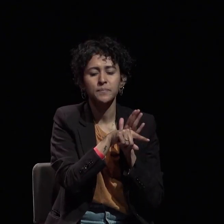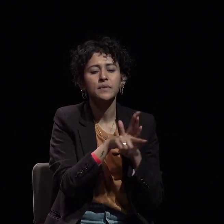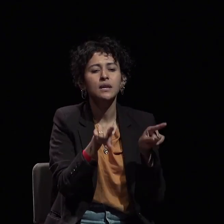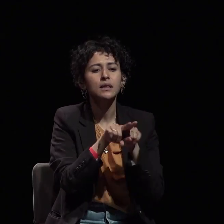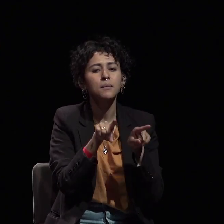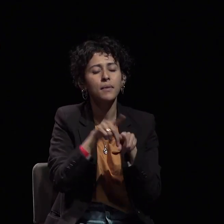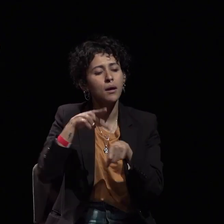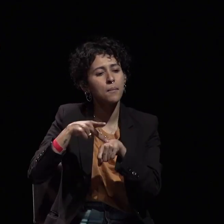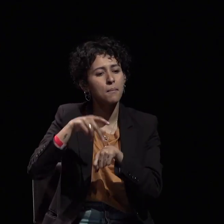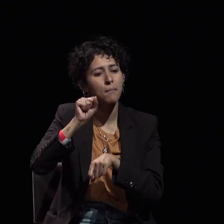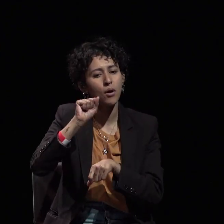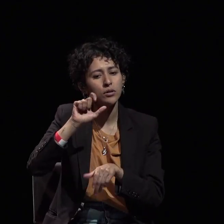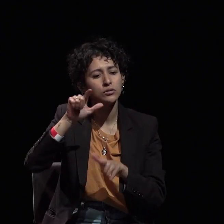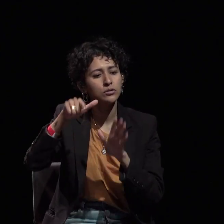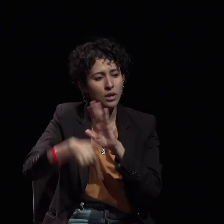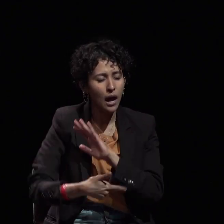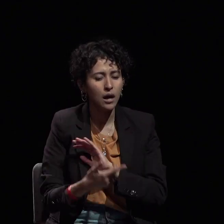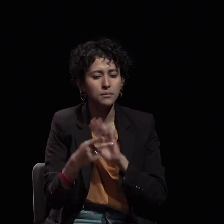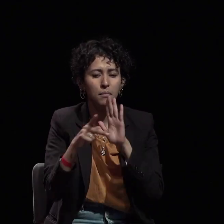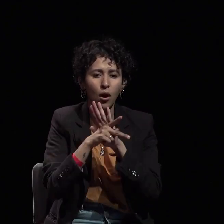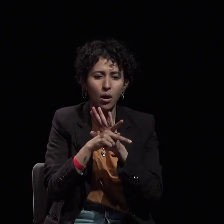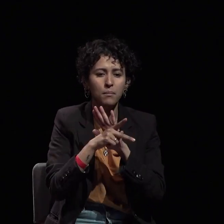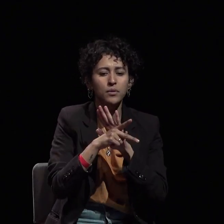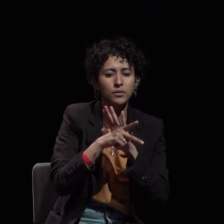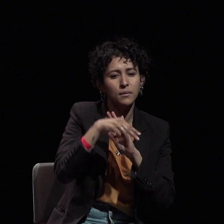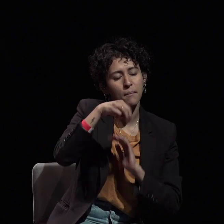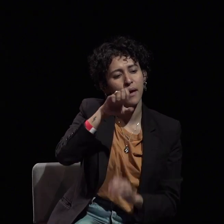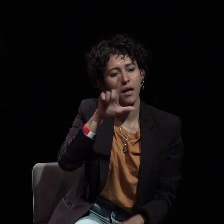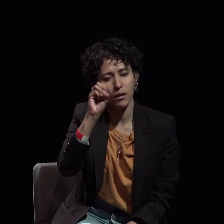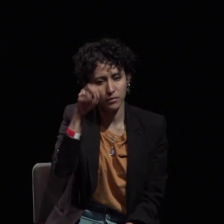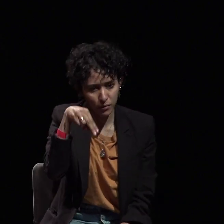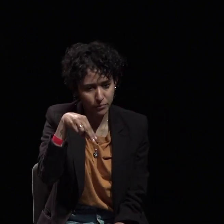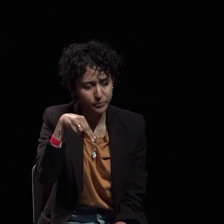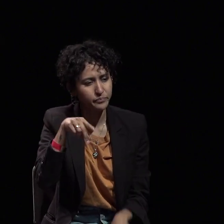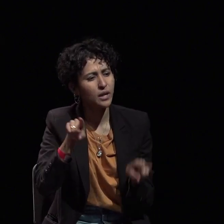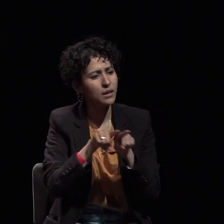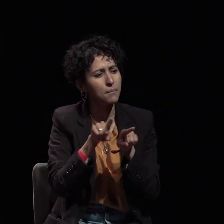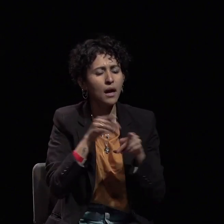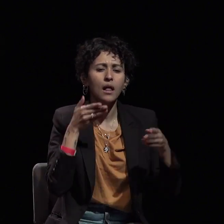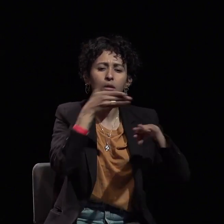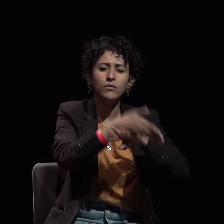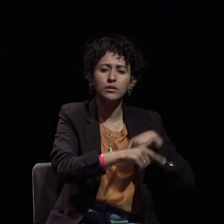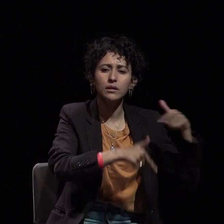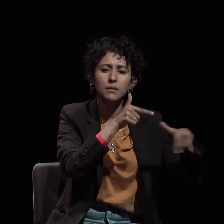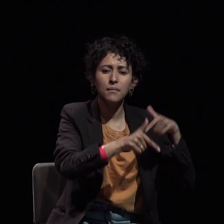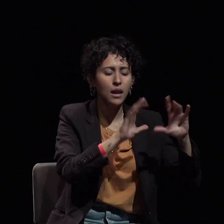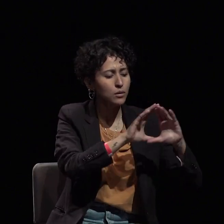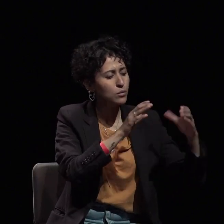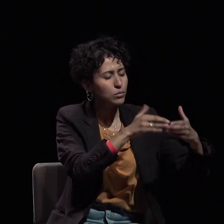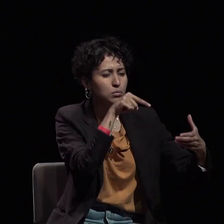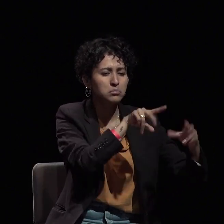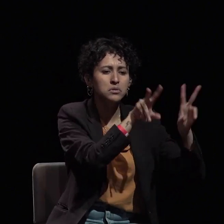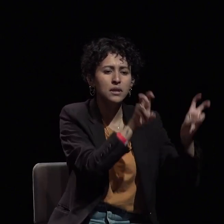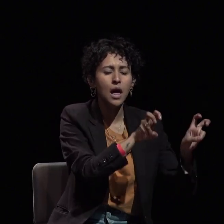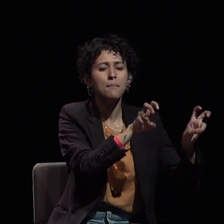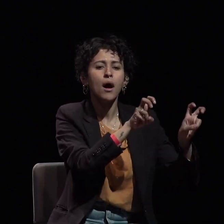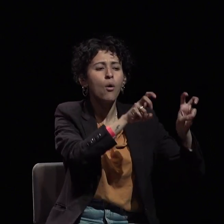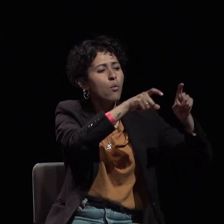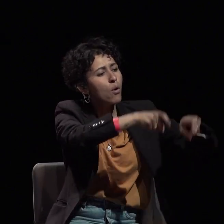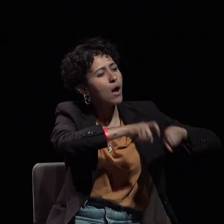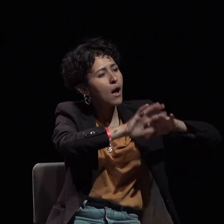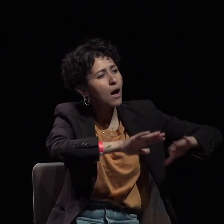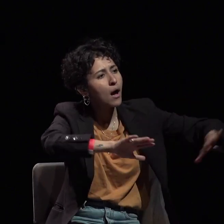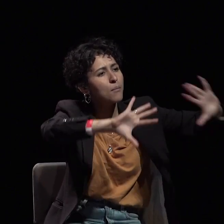pós-doutorado da Fundação Mellon. Foi co-curadora da mostra O Campo é o Mundo, Williams, Havaí e Histórias Materiais em